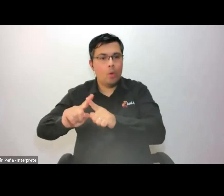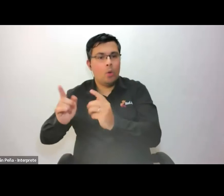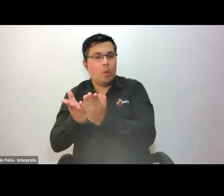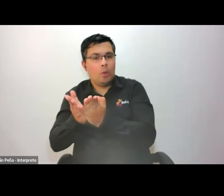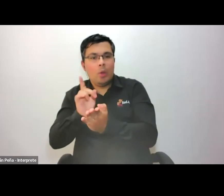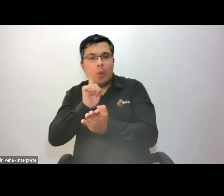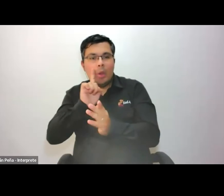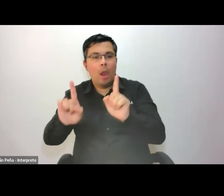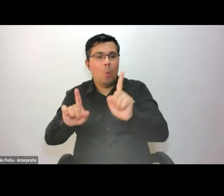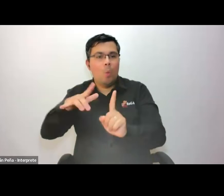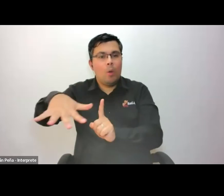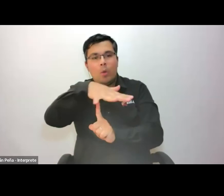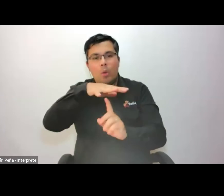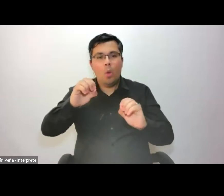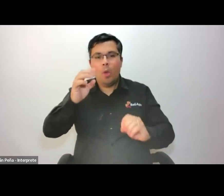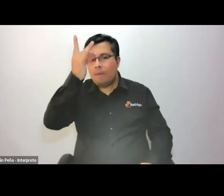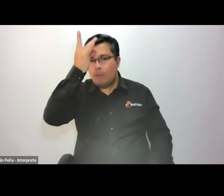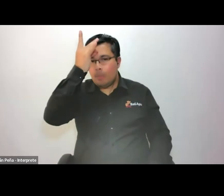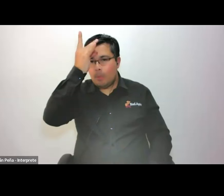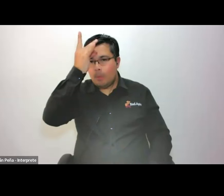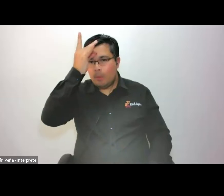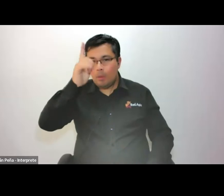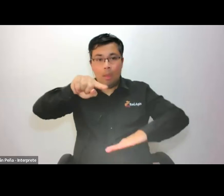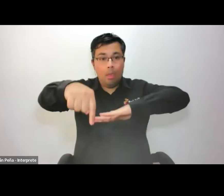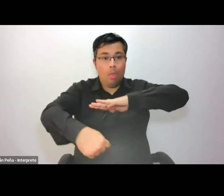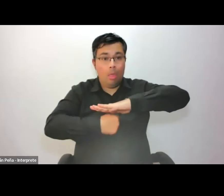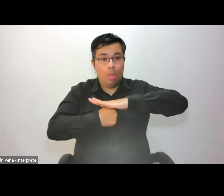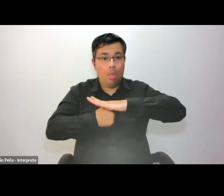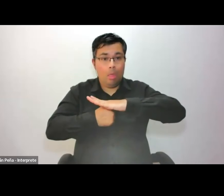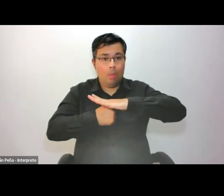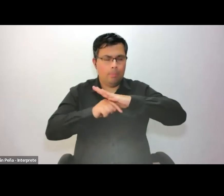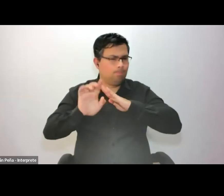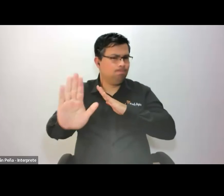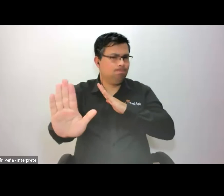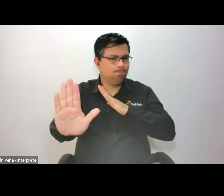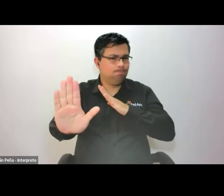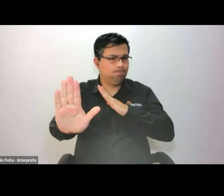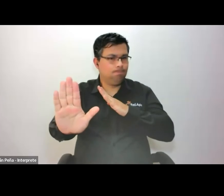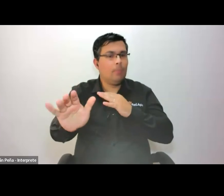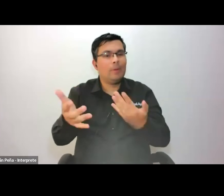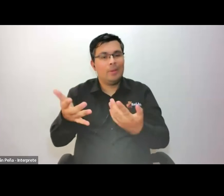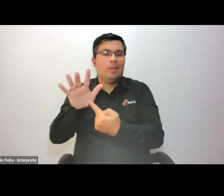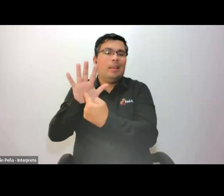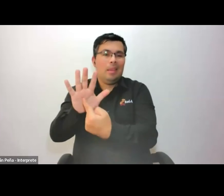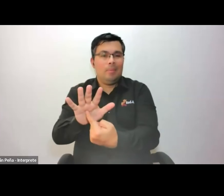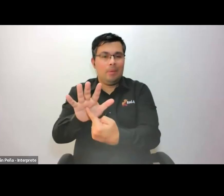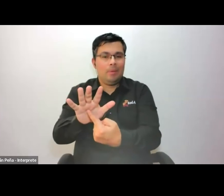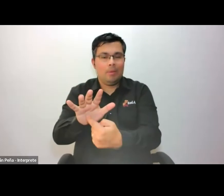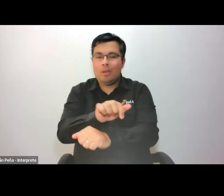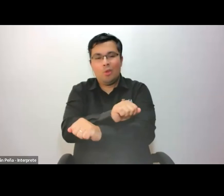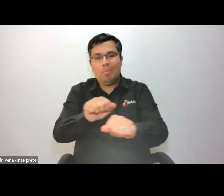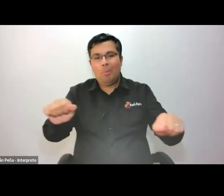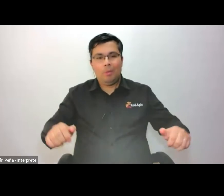enfermedad sean discriminados en su acceso a los establecimientos educacionales. En este sentido, la ley de